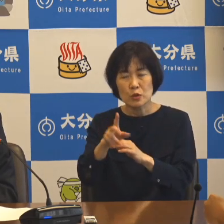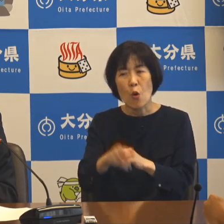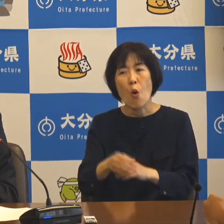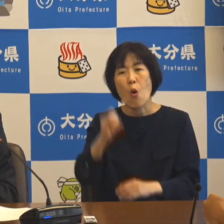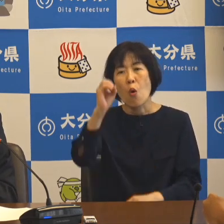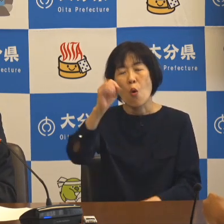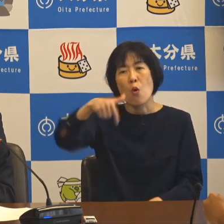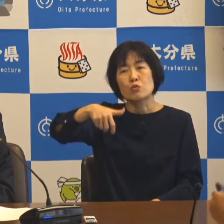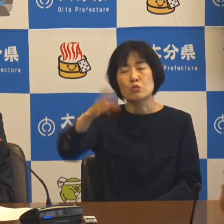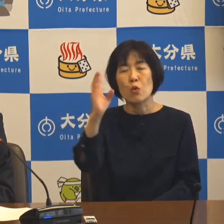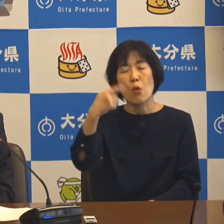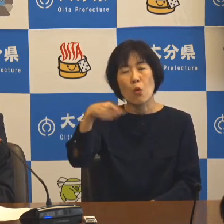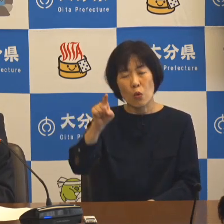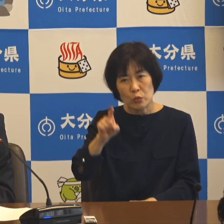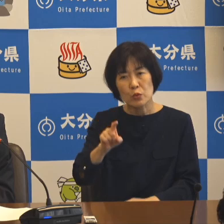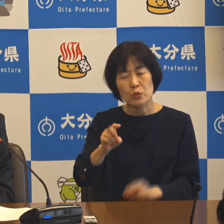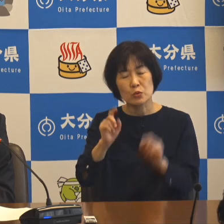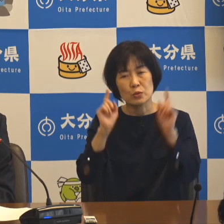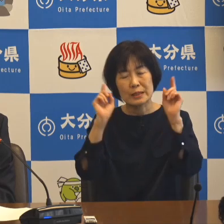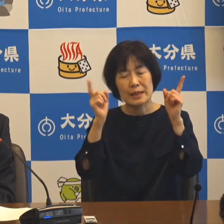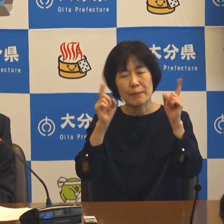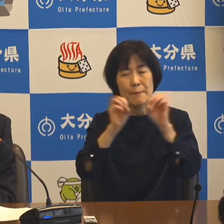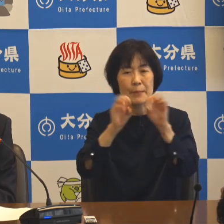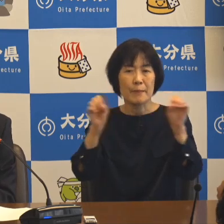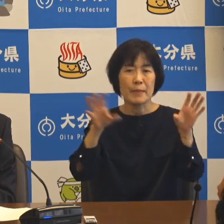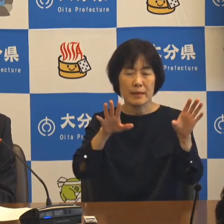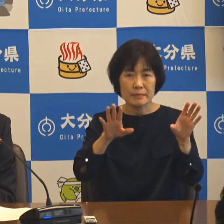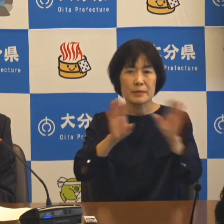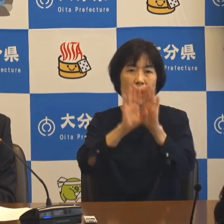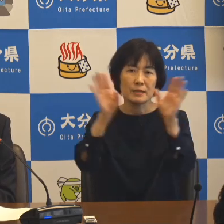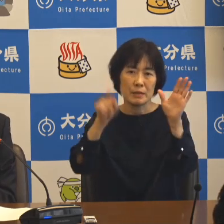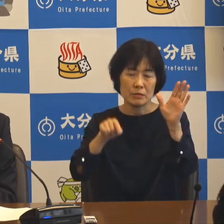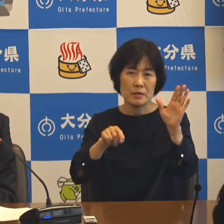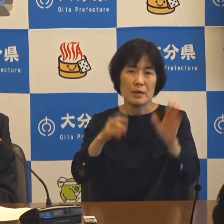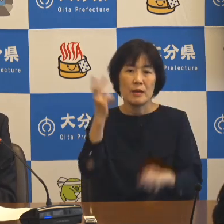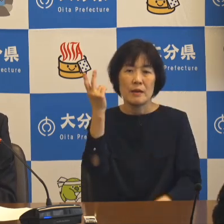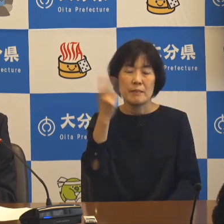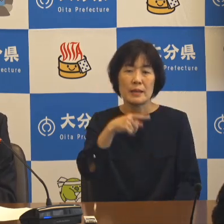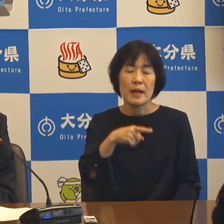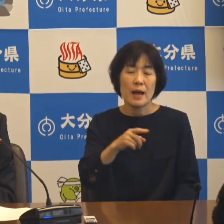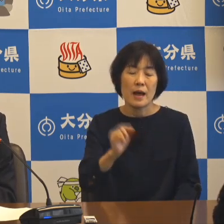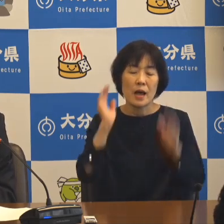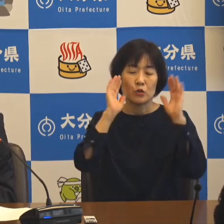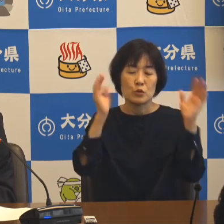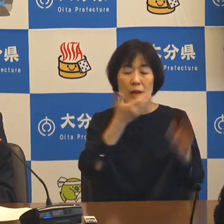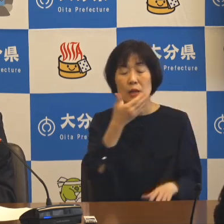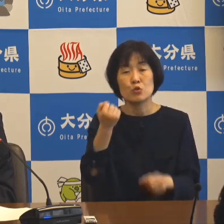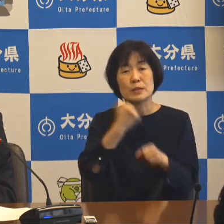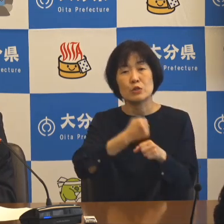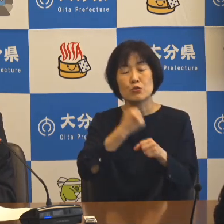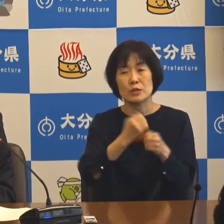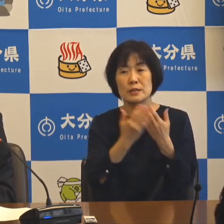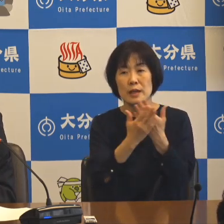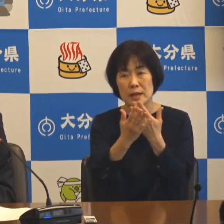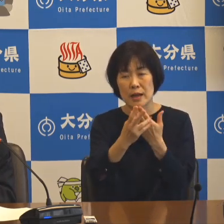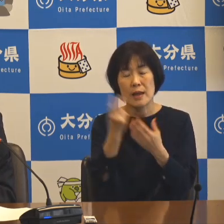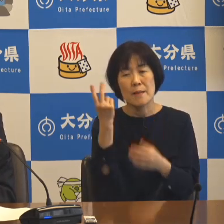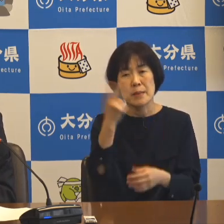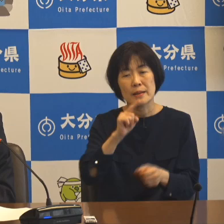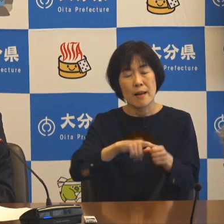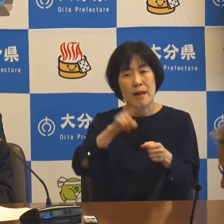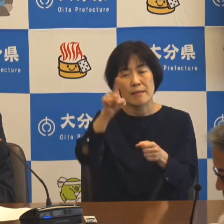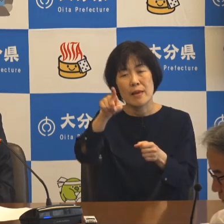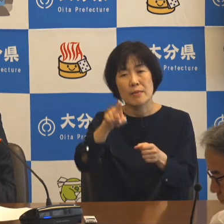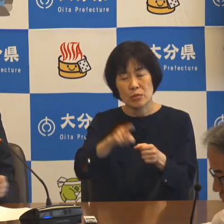業、そしてまたさらにですね、豊かな海づくり大分大会でありますとか、来年の万博、そして宇佐神